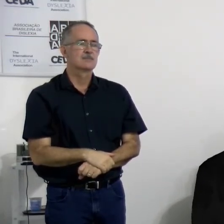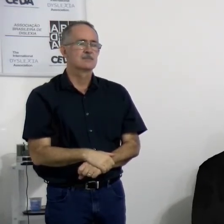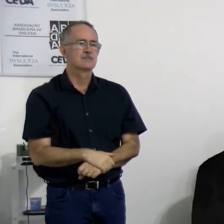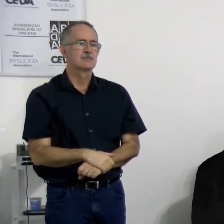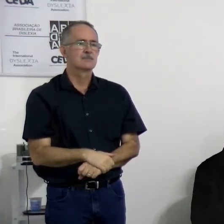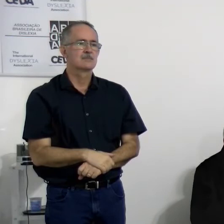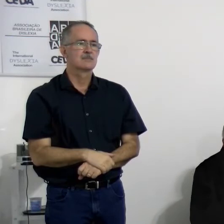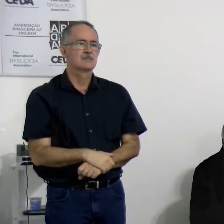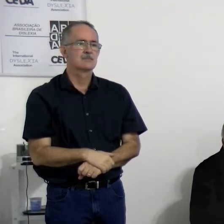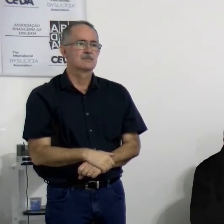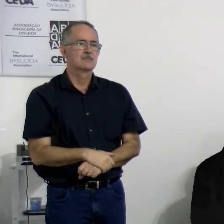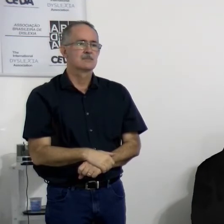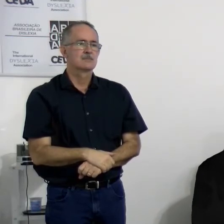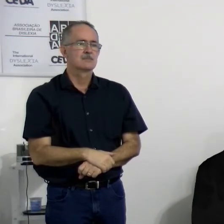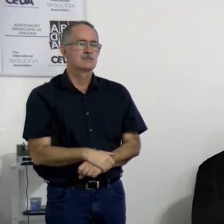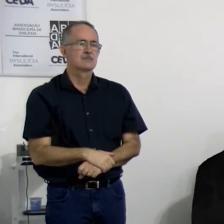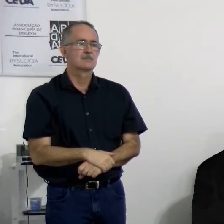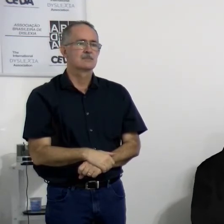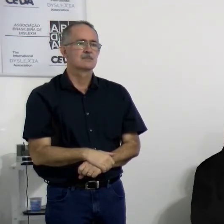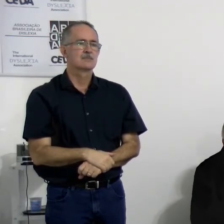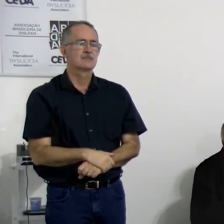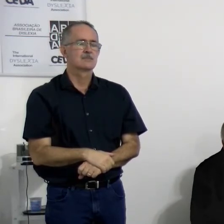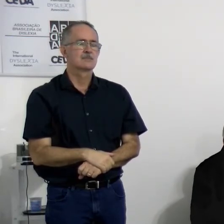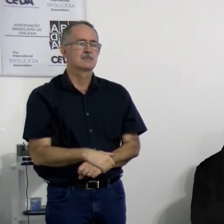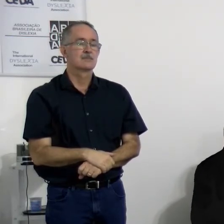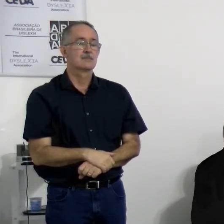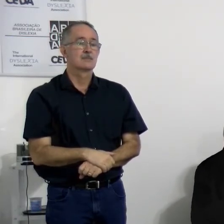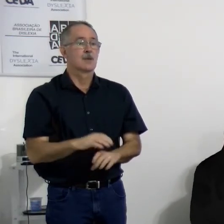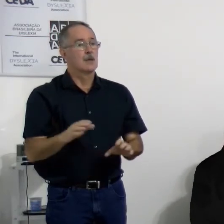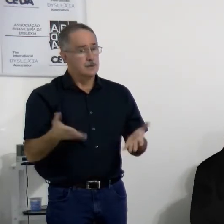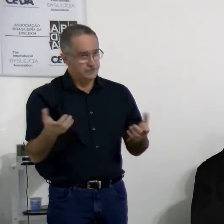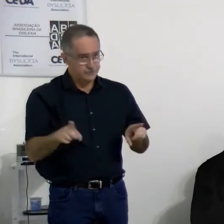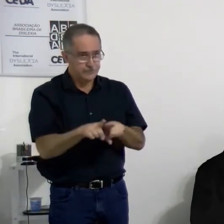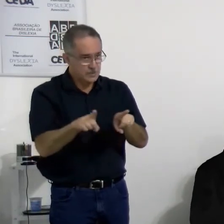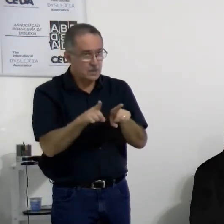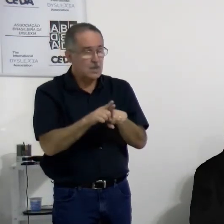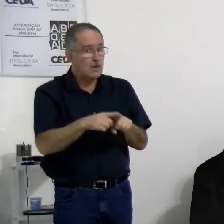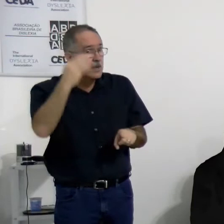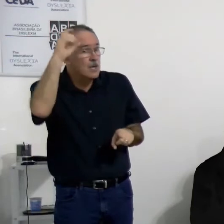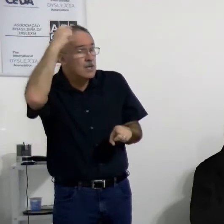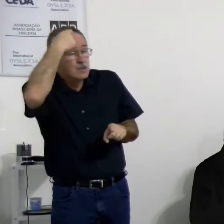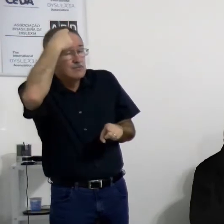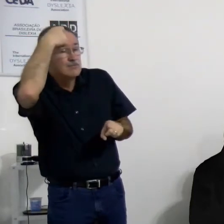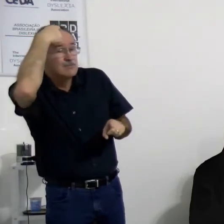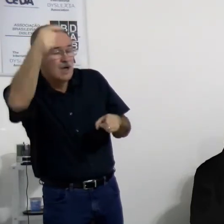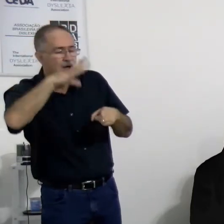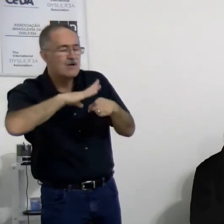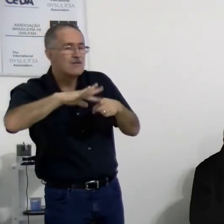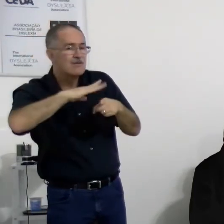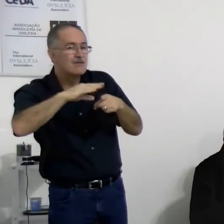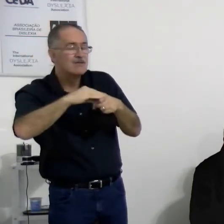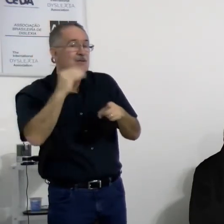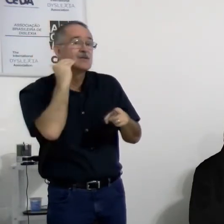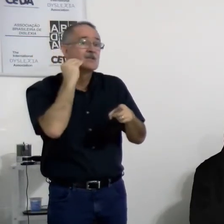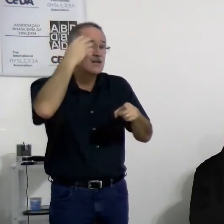Receptive language measures are important as well. E claro, consciência fonológica, medidas de consciência fonológica, testes de